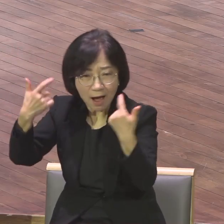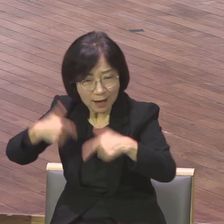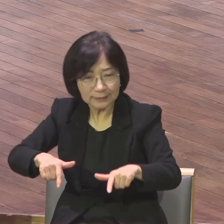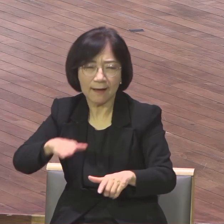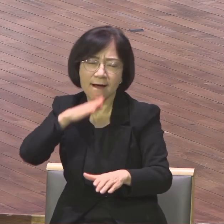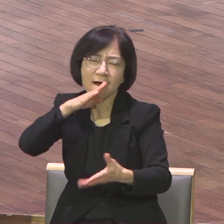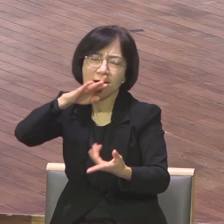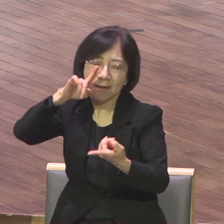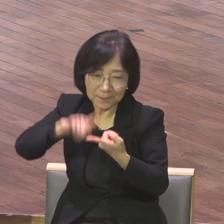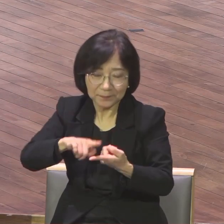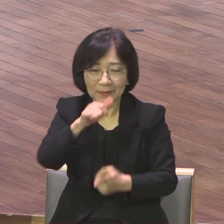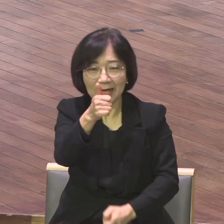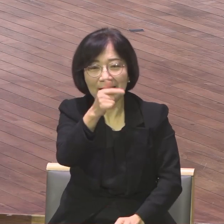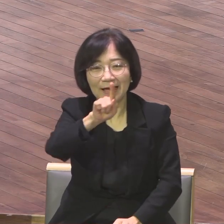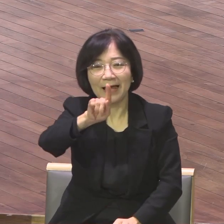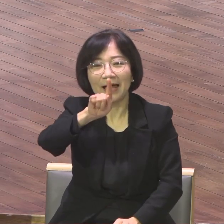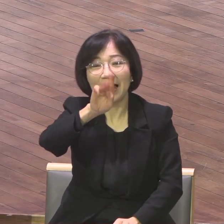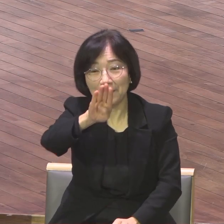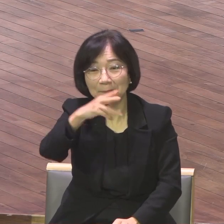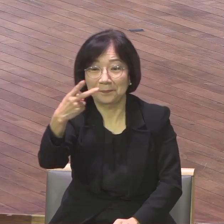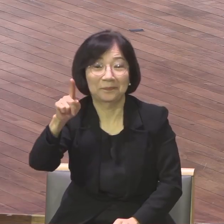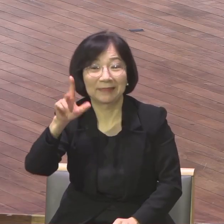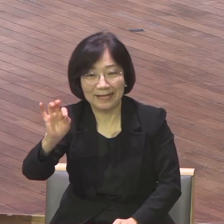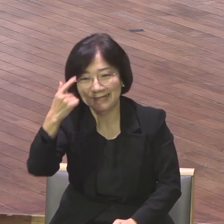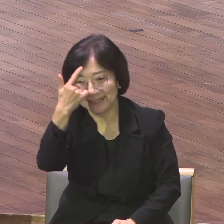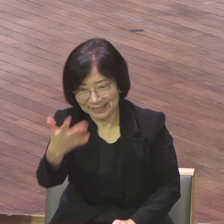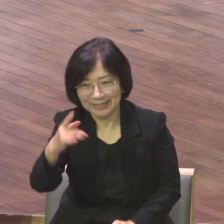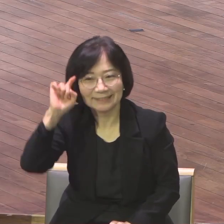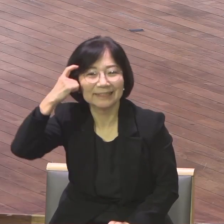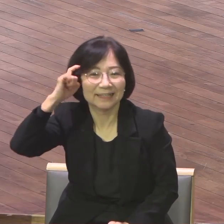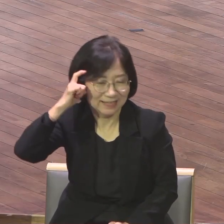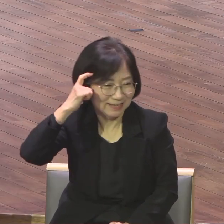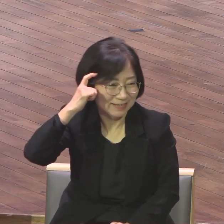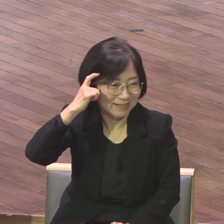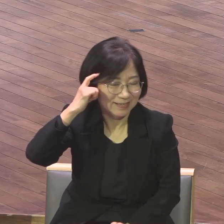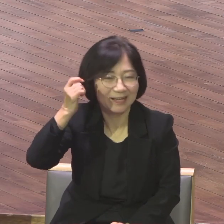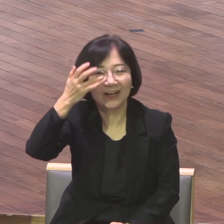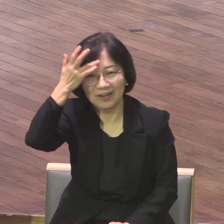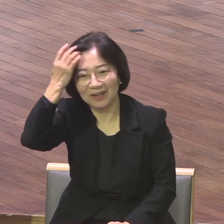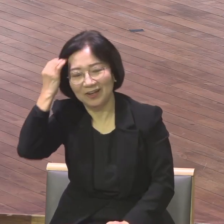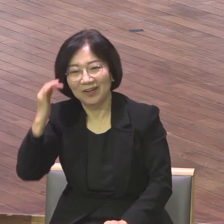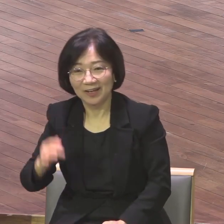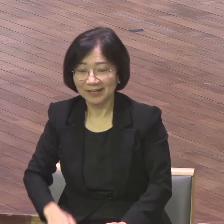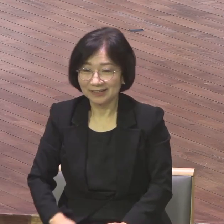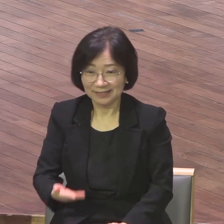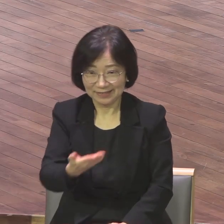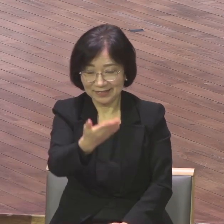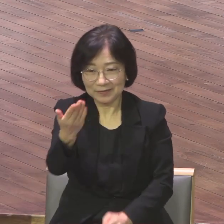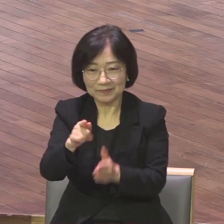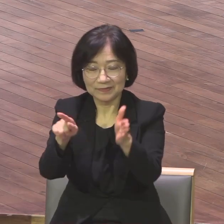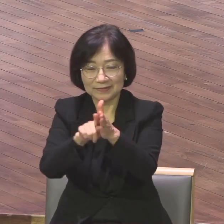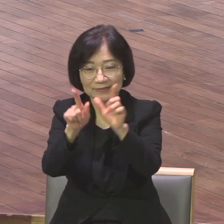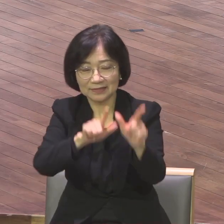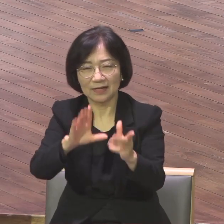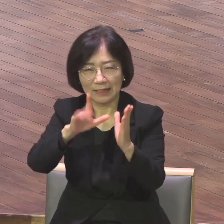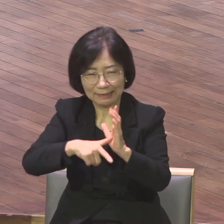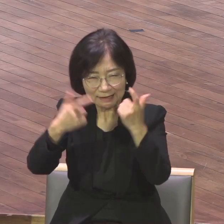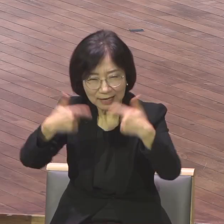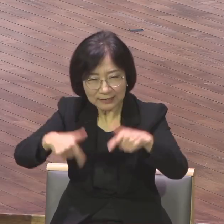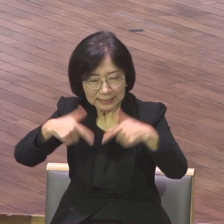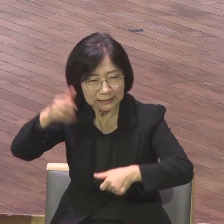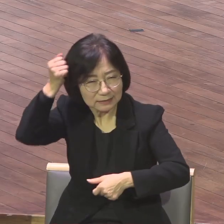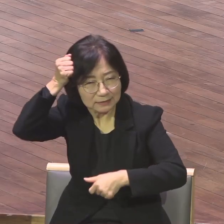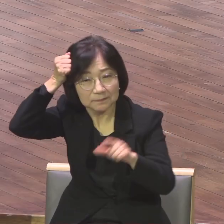어떤 기준을 가지고 사느냐가 중요하지요. 여러분이 신앙생활을 하면서 항상 기억해야 될 것이